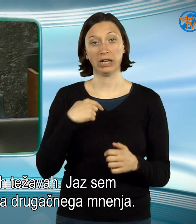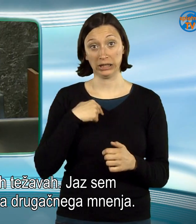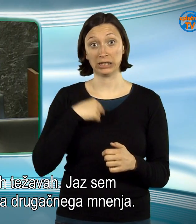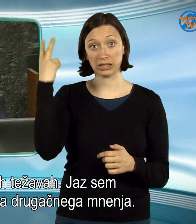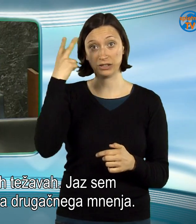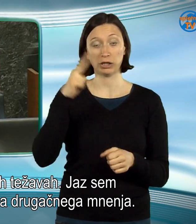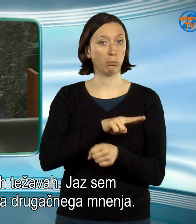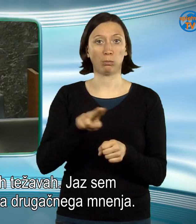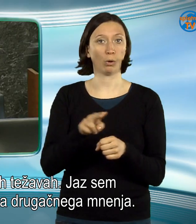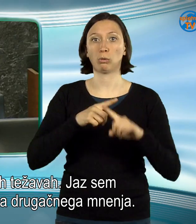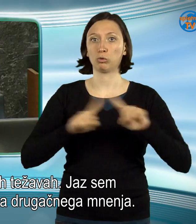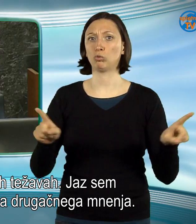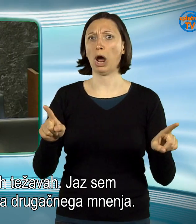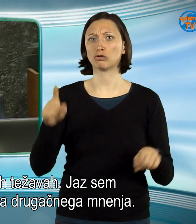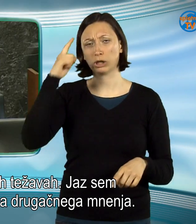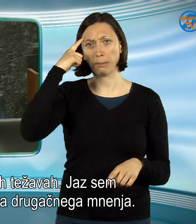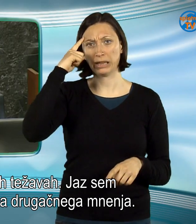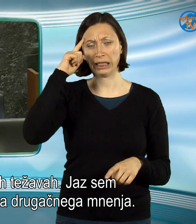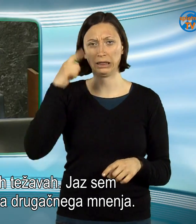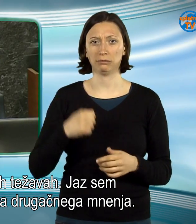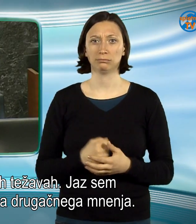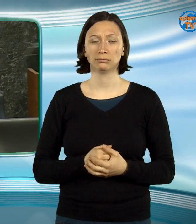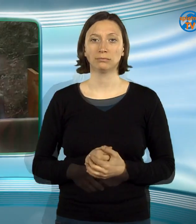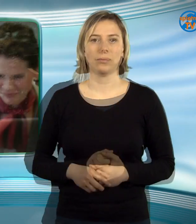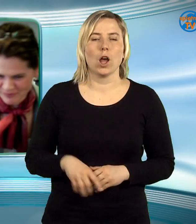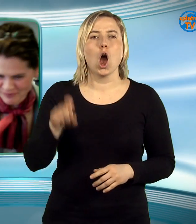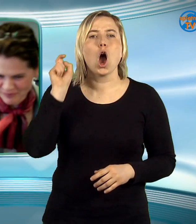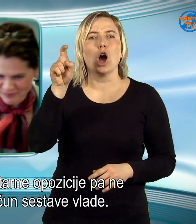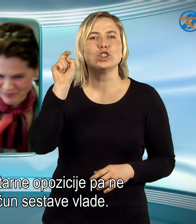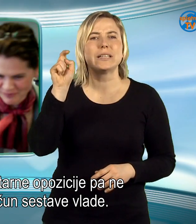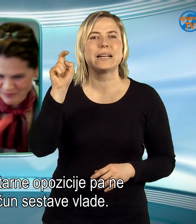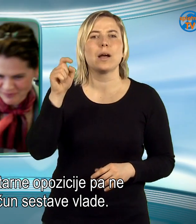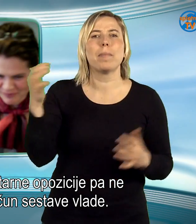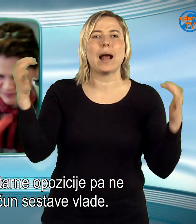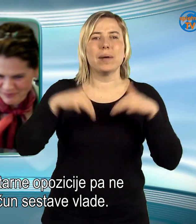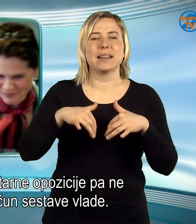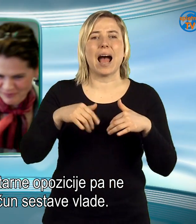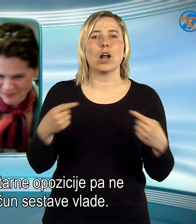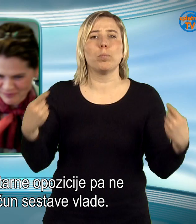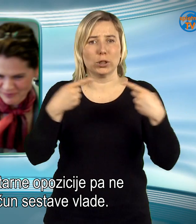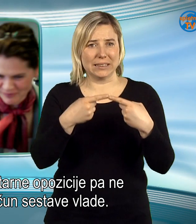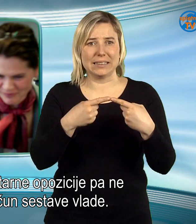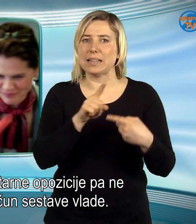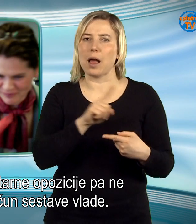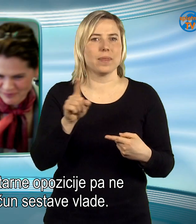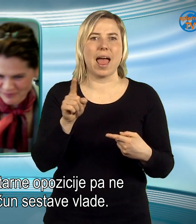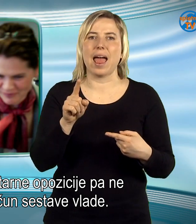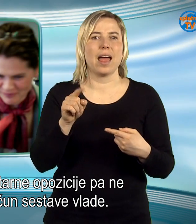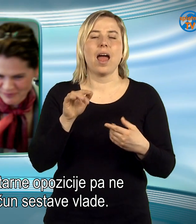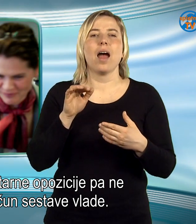seveda popolnoma drugačnega mnenja. Očitki parlamentarne opozicije pa naletijo le na račun